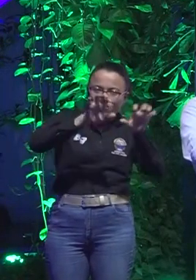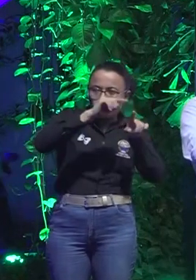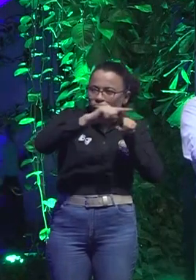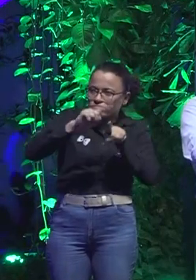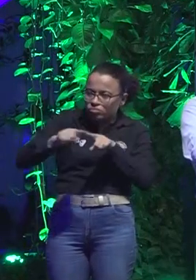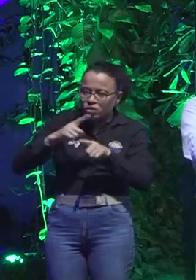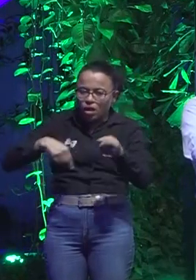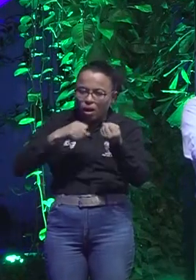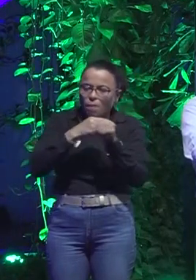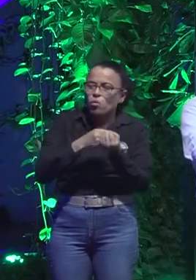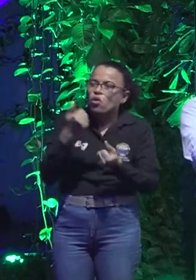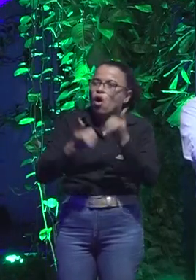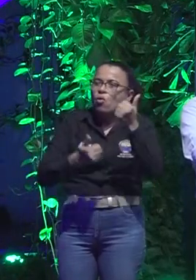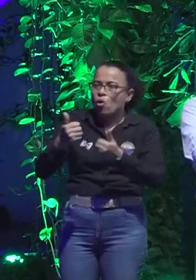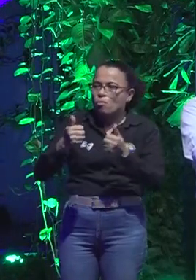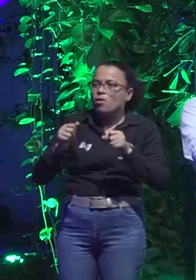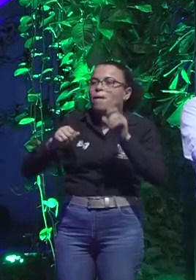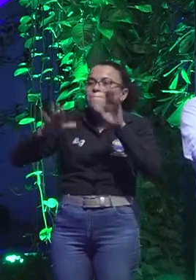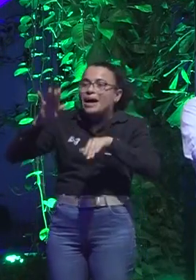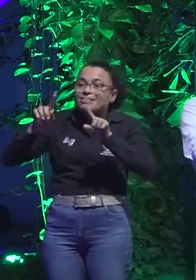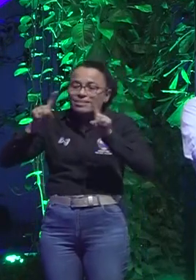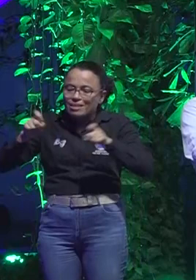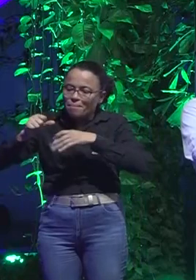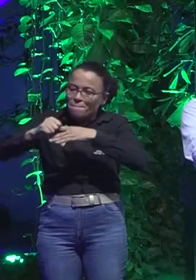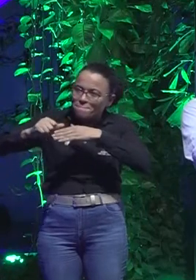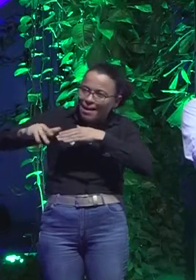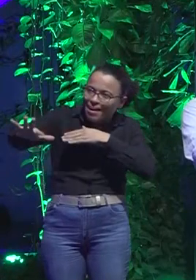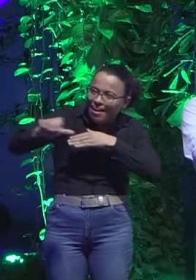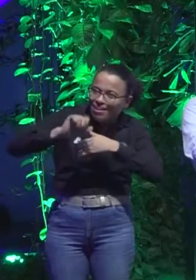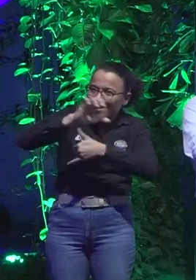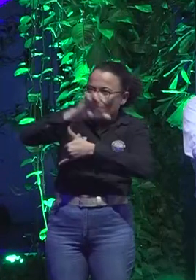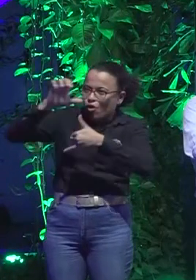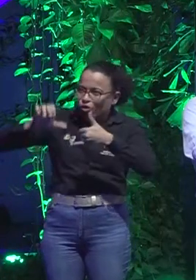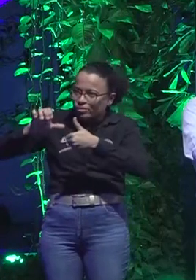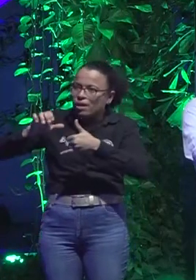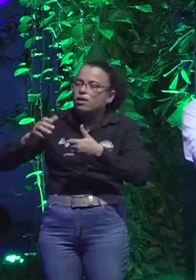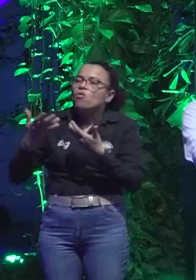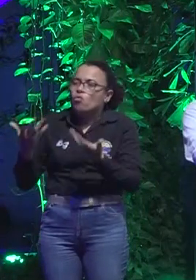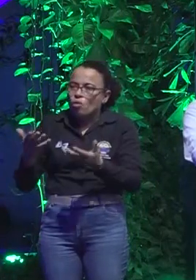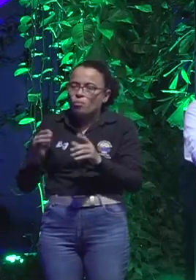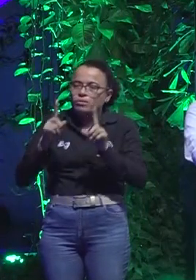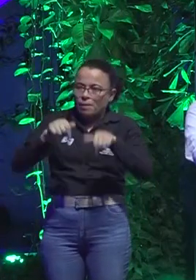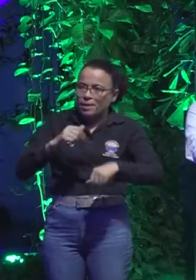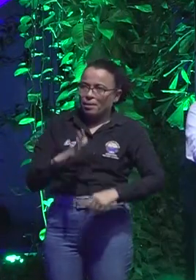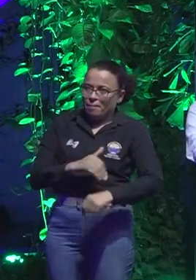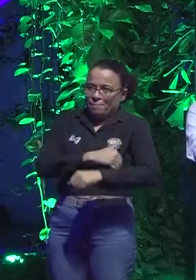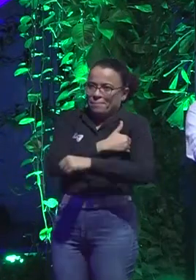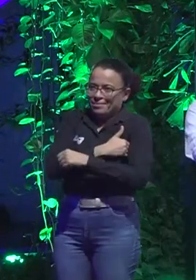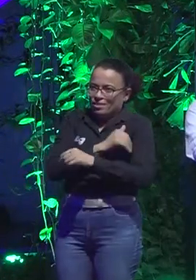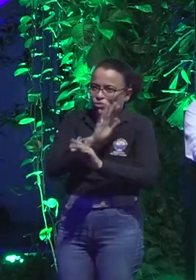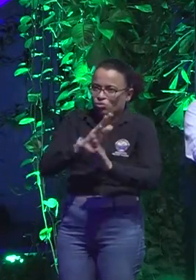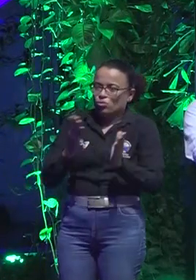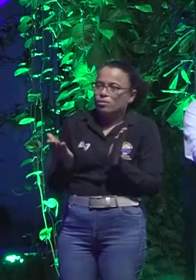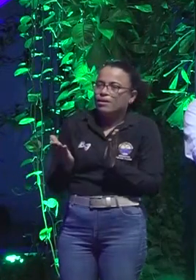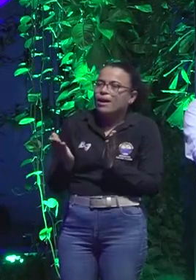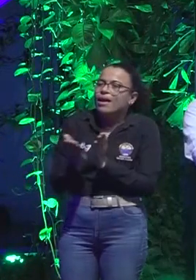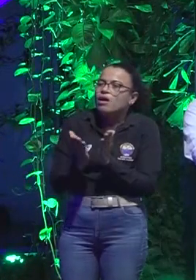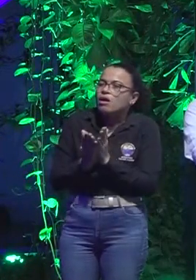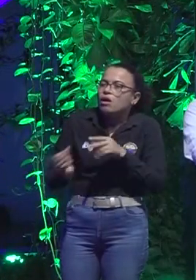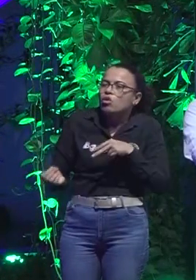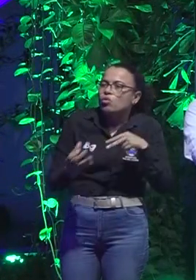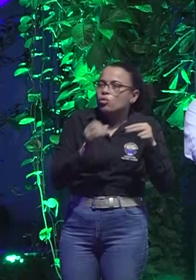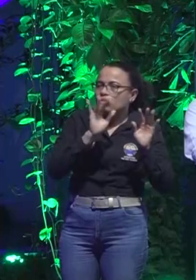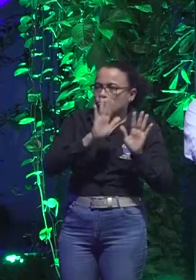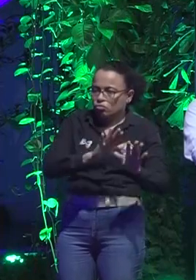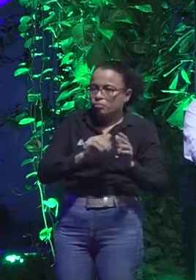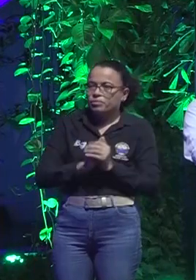primero en Latinoamérica, que tenemos que destacar y agradecer el compromiso de la viceministra, hoy ministra de Educación, Aurora. Duramos casi